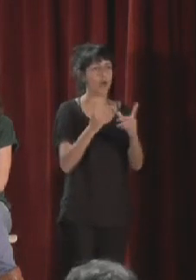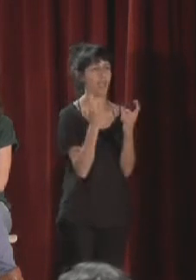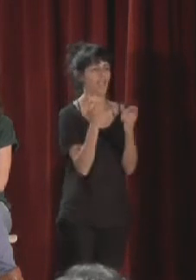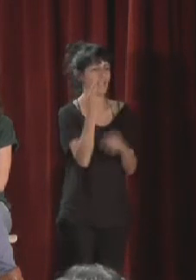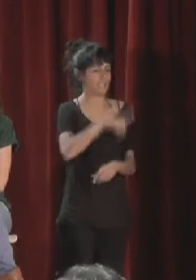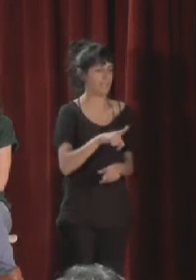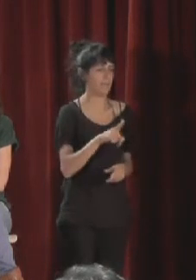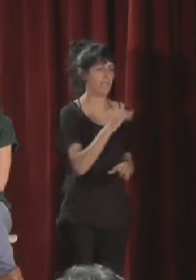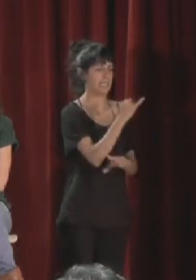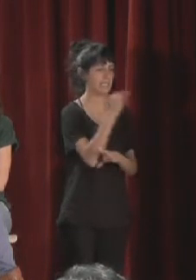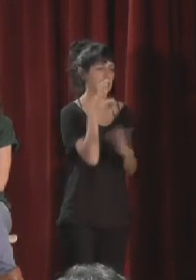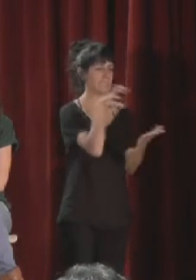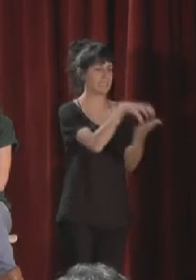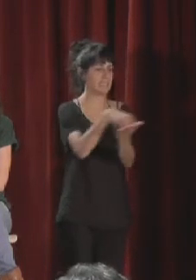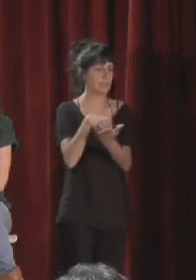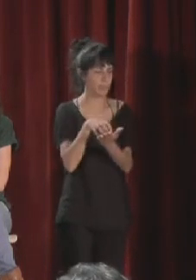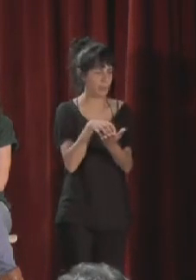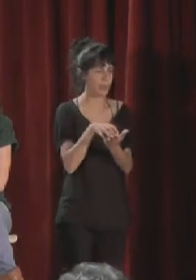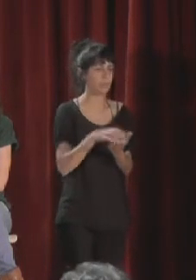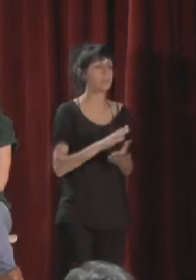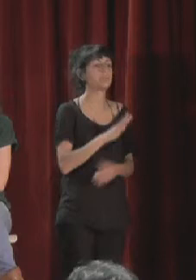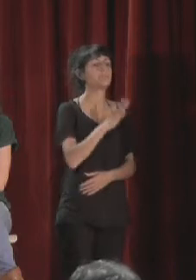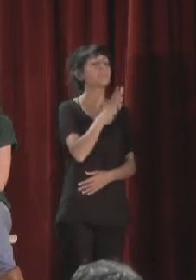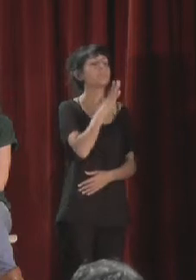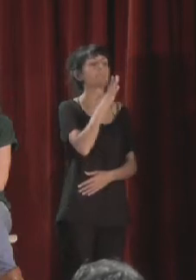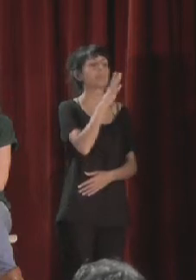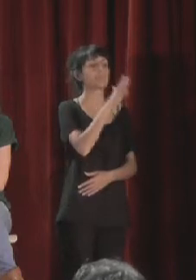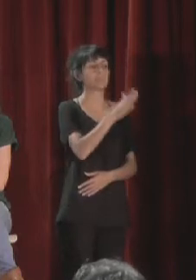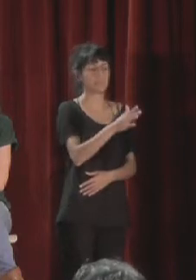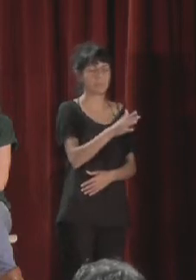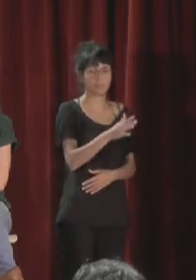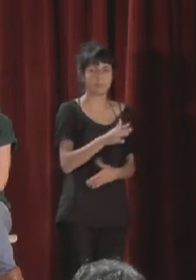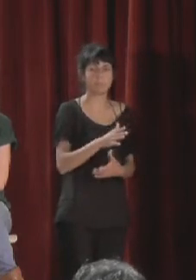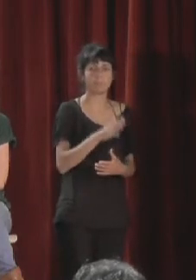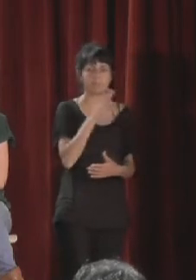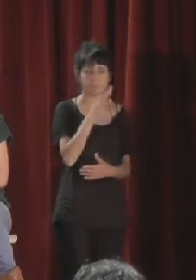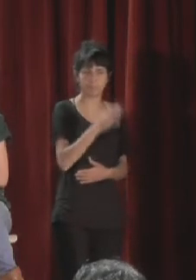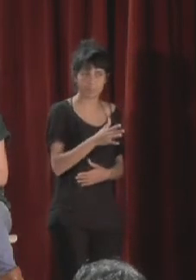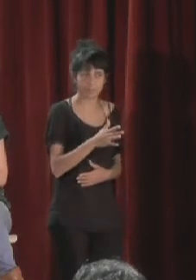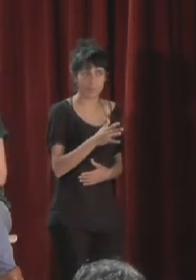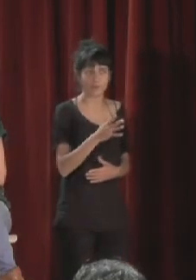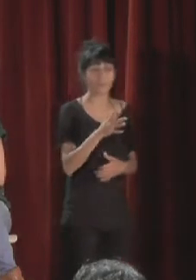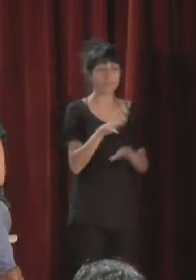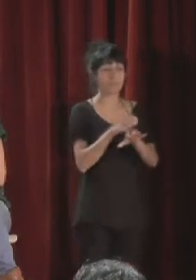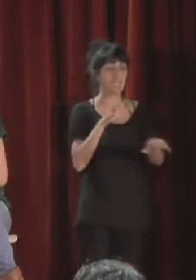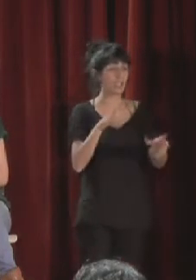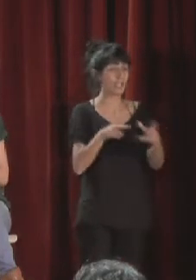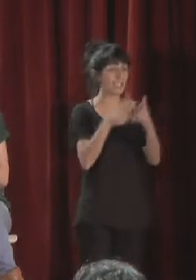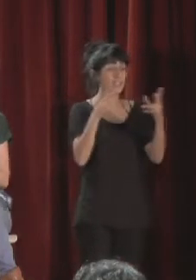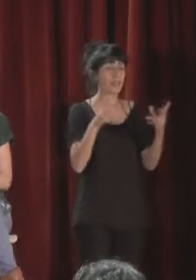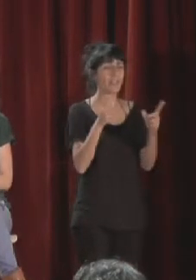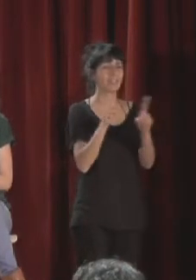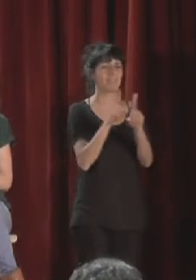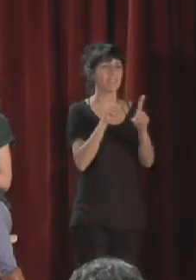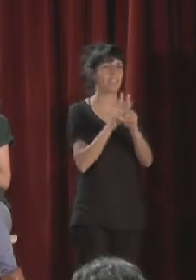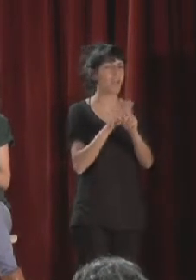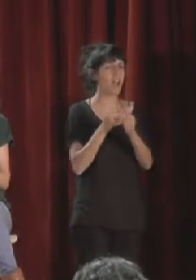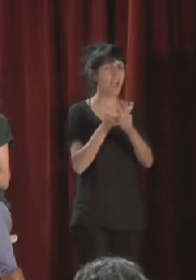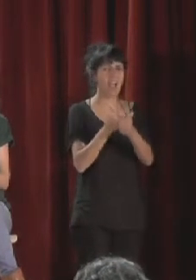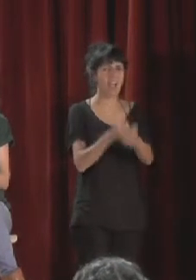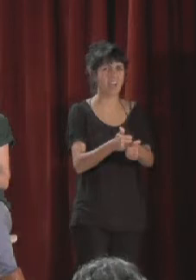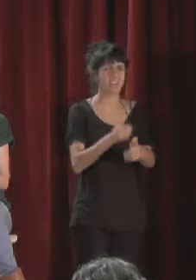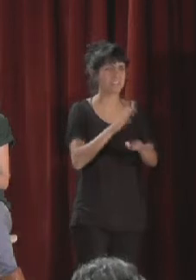todas pertenzan á maioría social, que é pobrencida, esquecida e perseguida polos defensores das corporacións